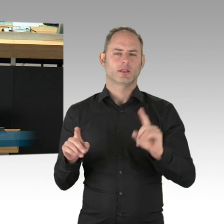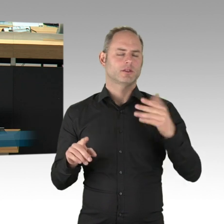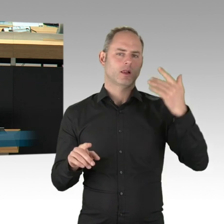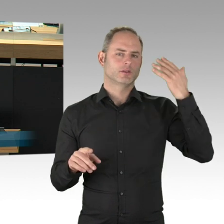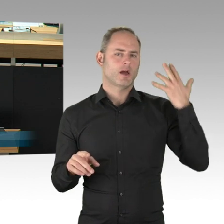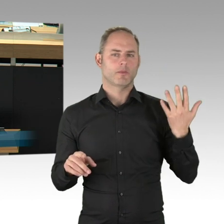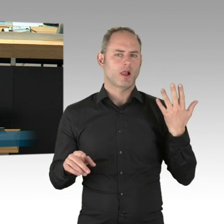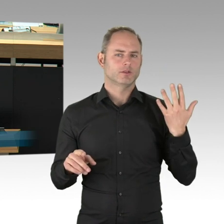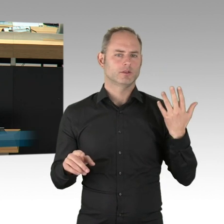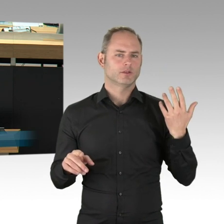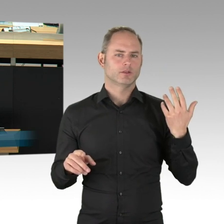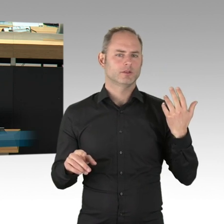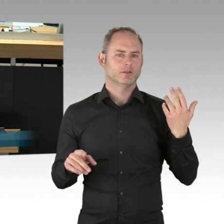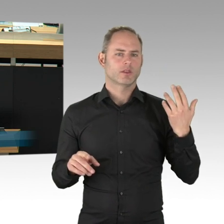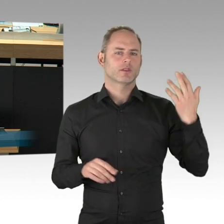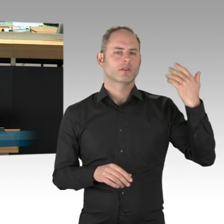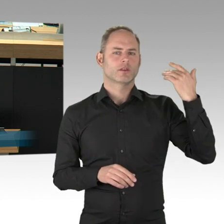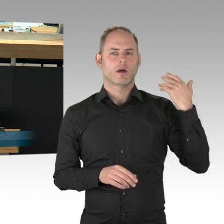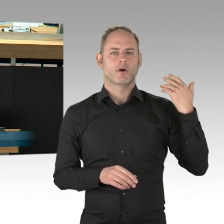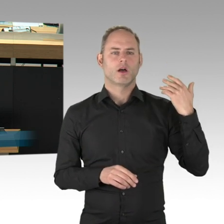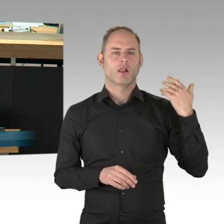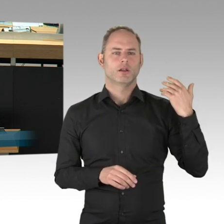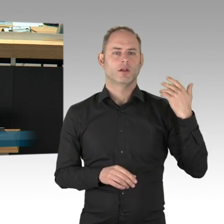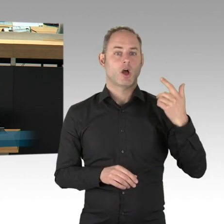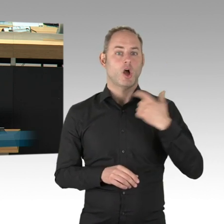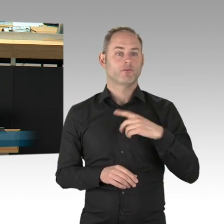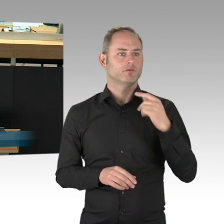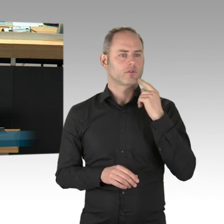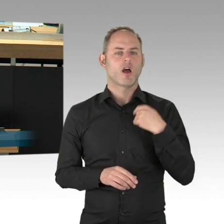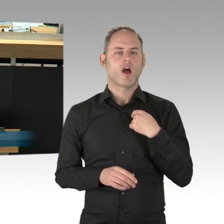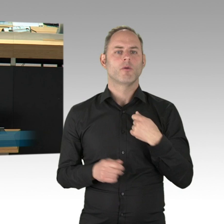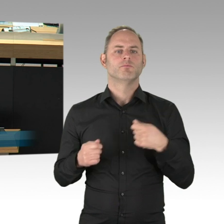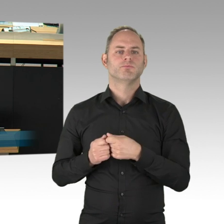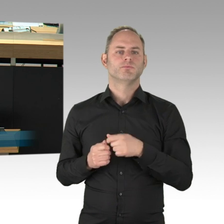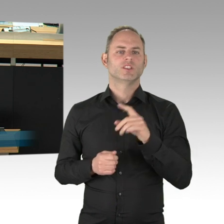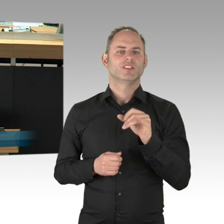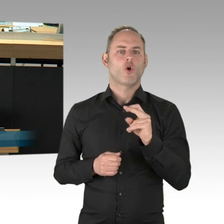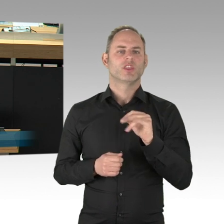heimlichen Sympathien bei uns von der weit verbreiteten Israelfeindlichkeit der politischen Linken.